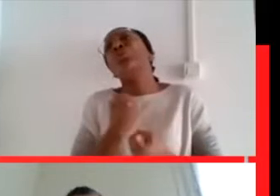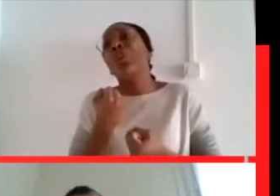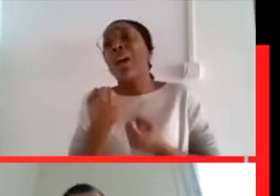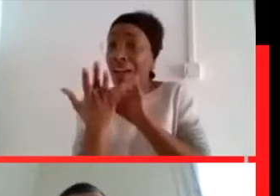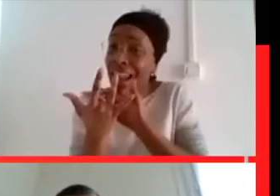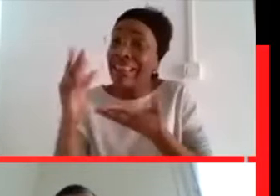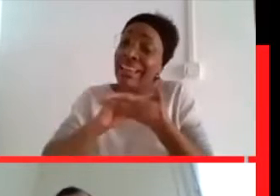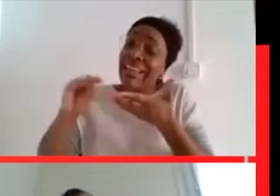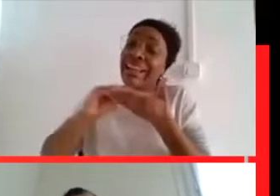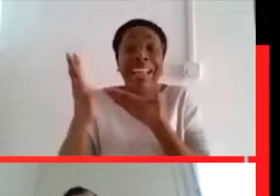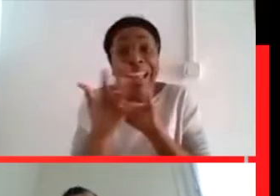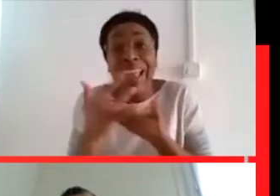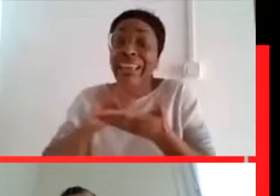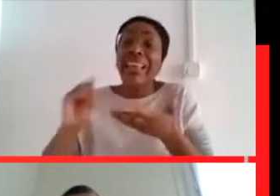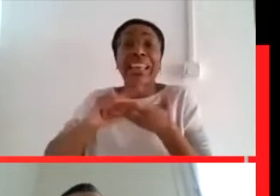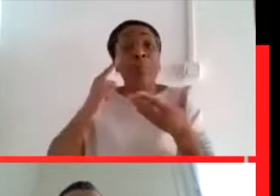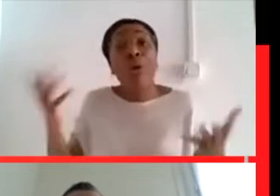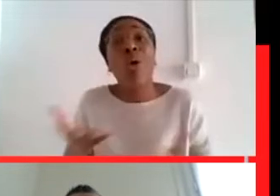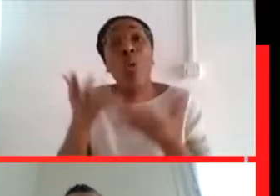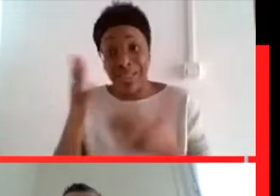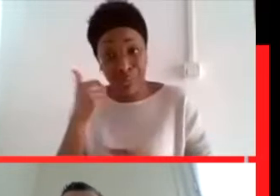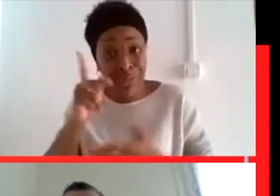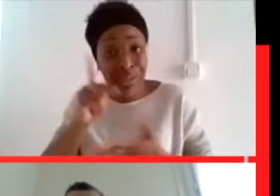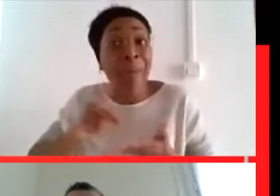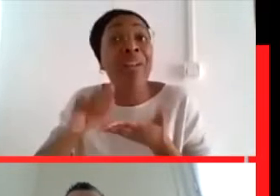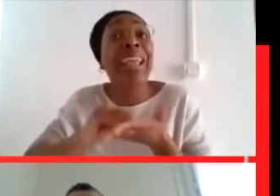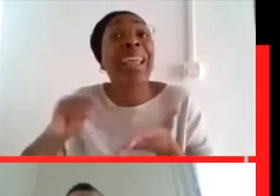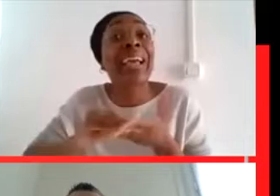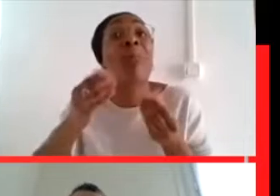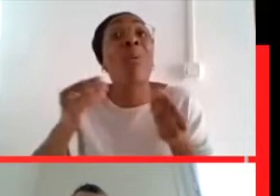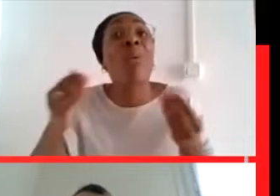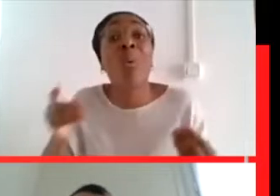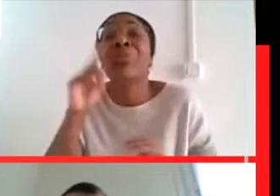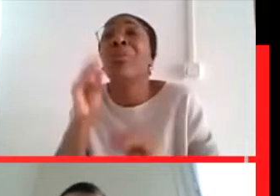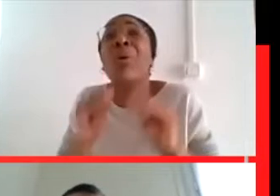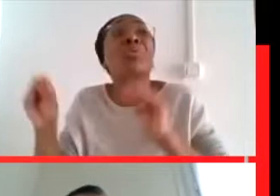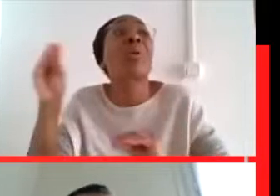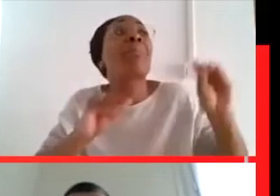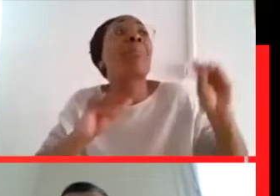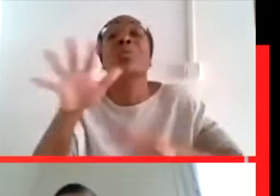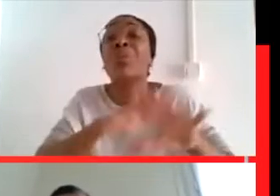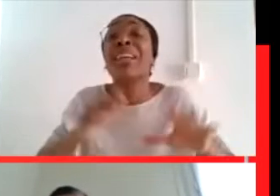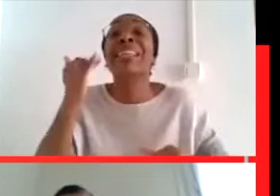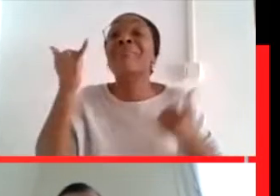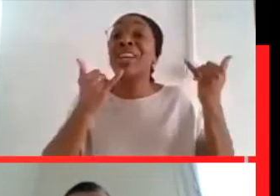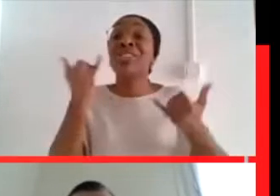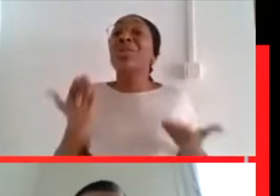lettres en disant « allez ». Aujourd'hui, Paul aurait été de nos jours, il aurait envoyé des mails, des SMS, il